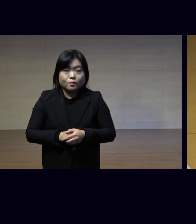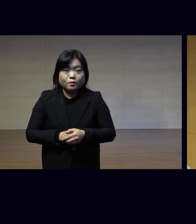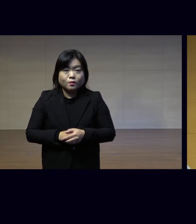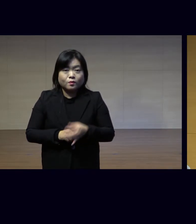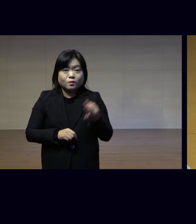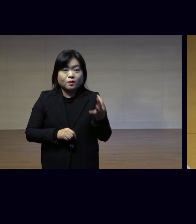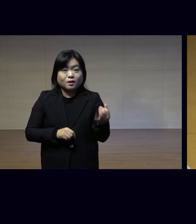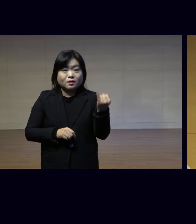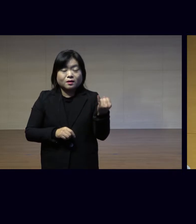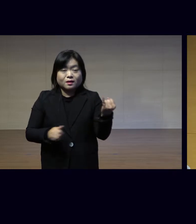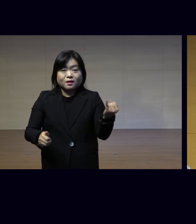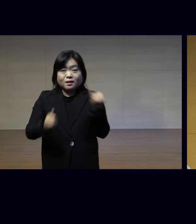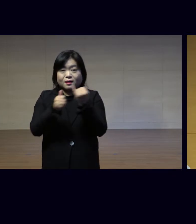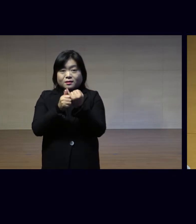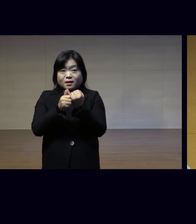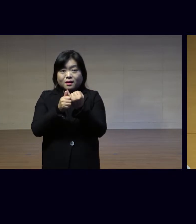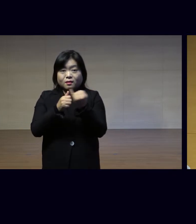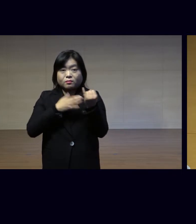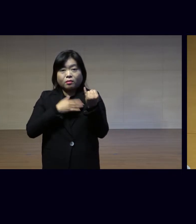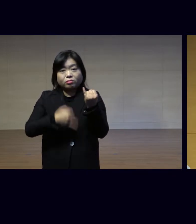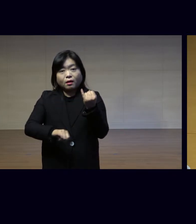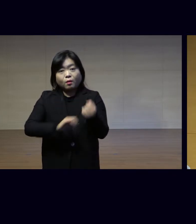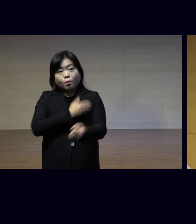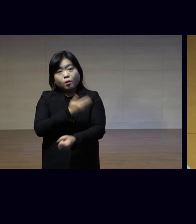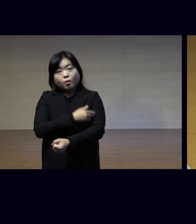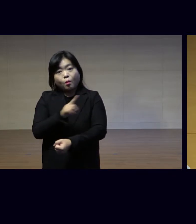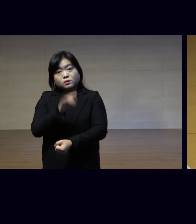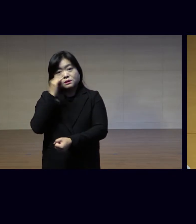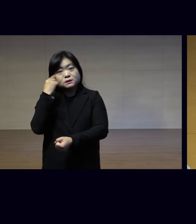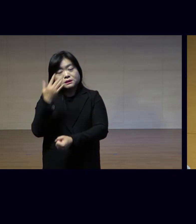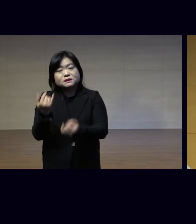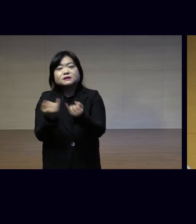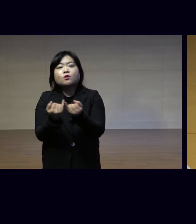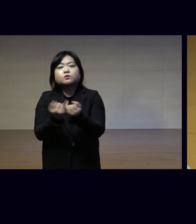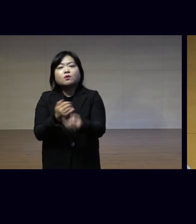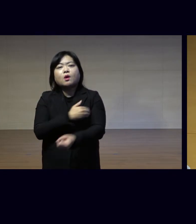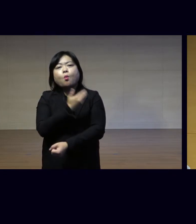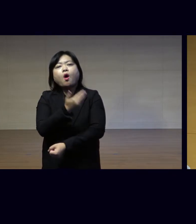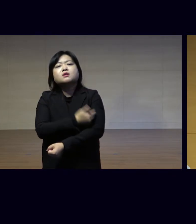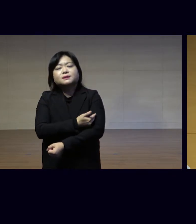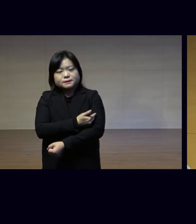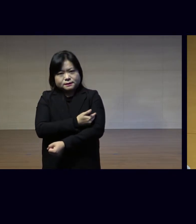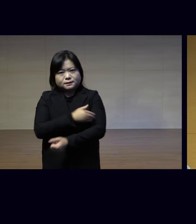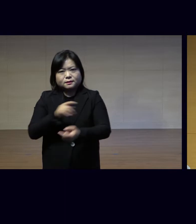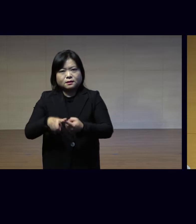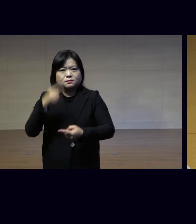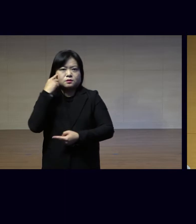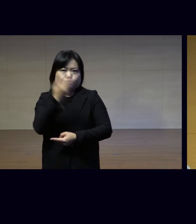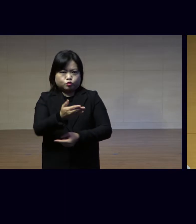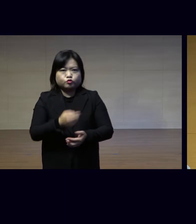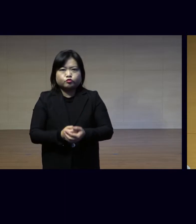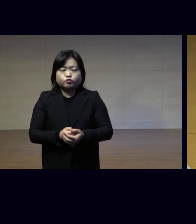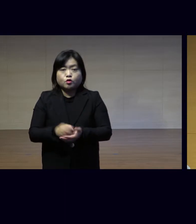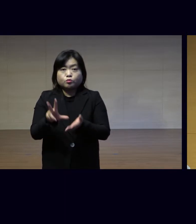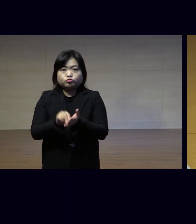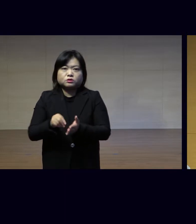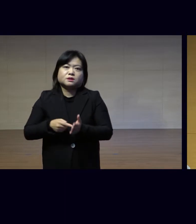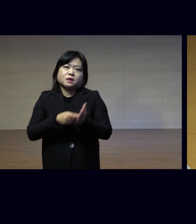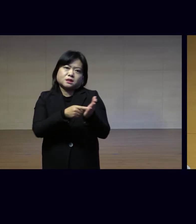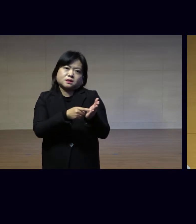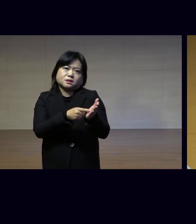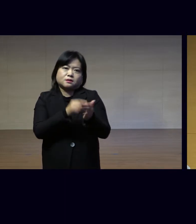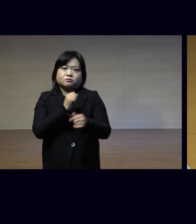지참금을 가져갔는데 내 딸의 권리는 어디 있지? 하고 여성의 권리를 질문을 한 겁니다. 문제 제기를 한 거예요.